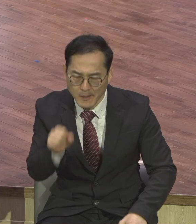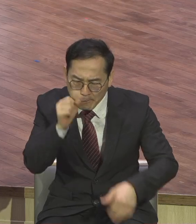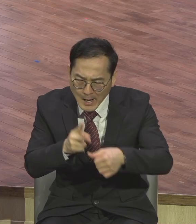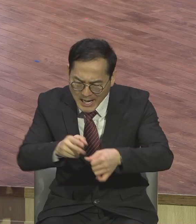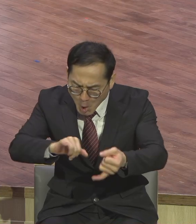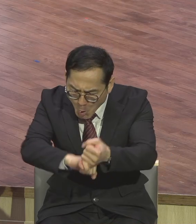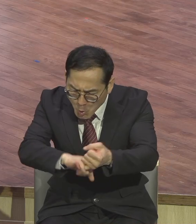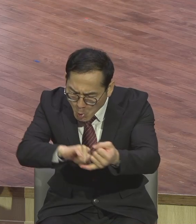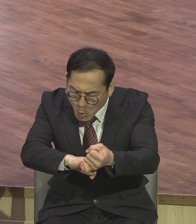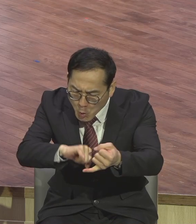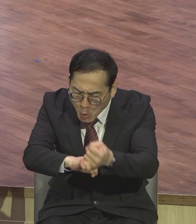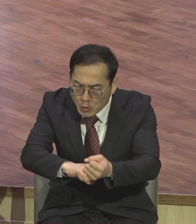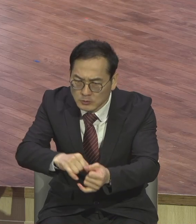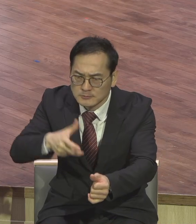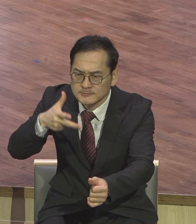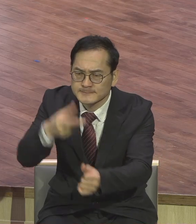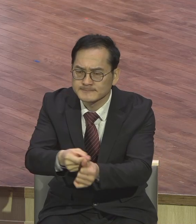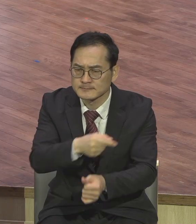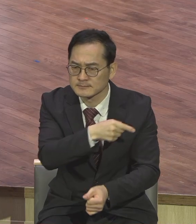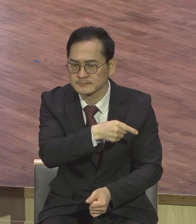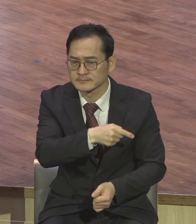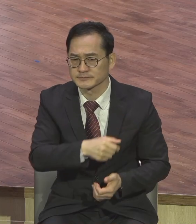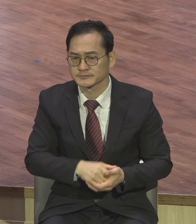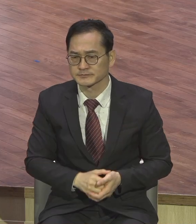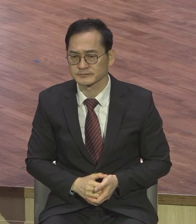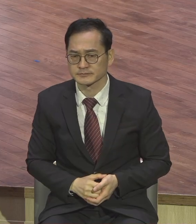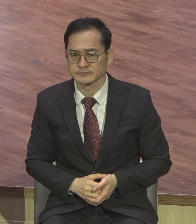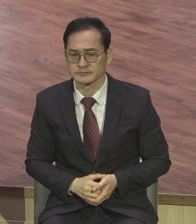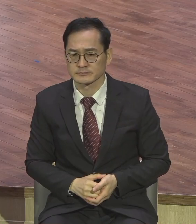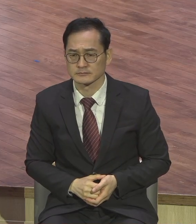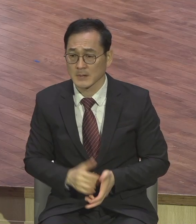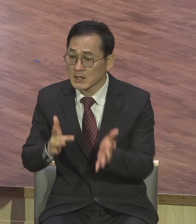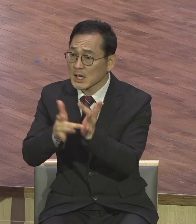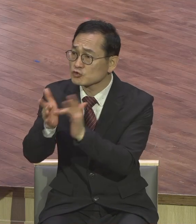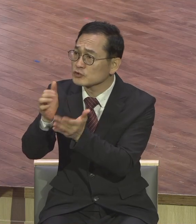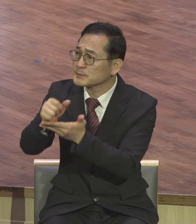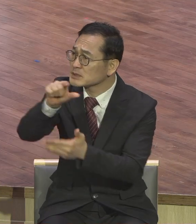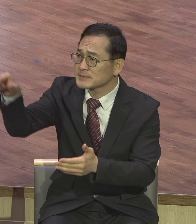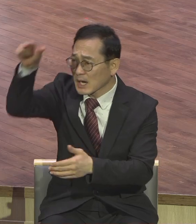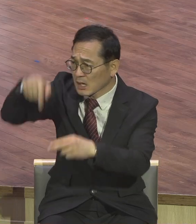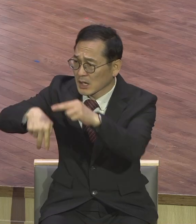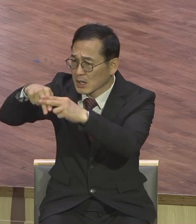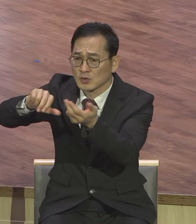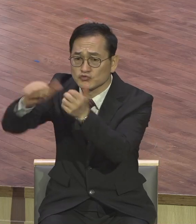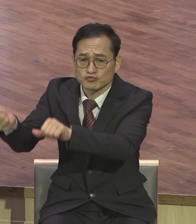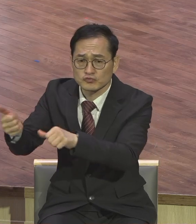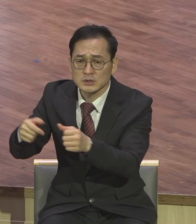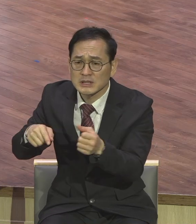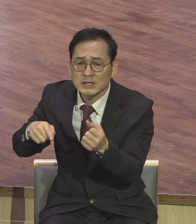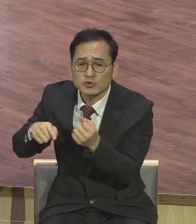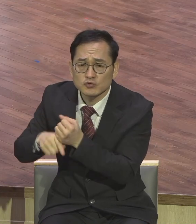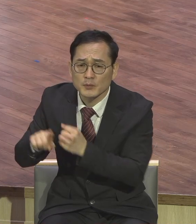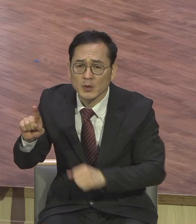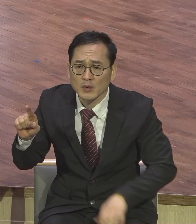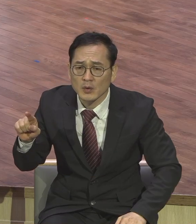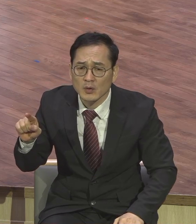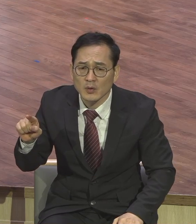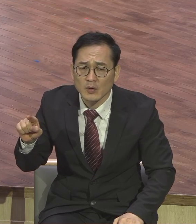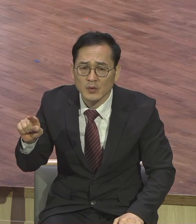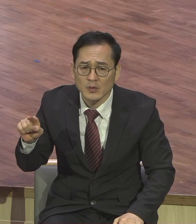이게 중요합니다. 그럼 할례를 받아가 구원받는 예수님이 십자가 진 이유가 뭐냐? 그 뭐 의미냐